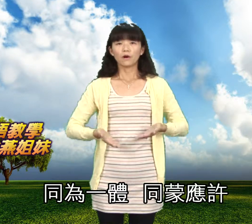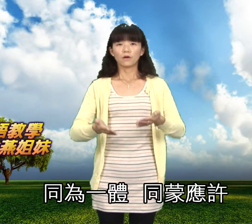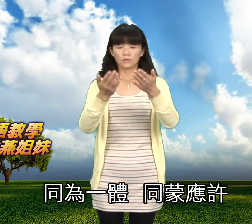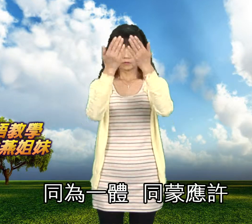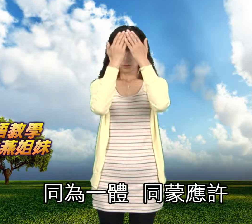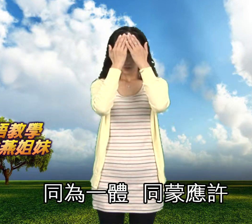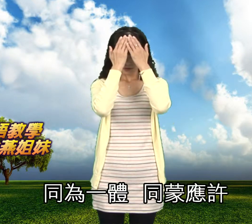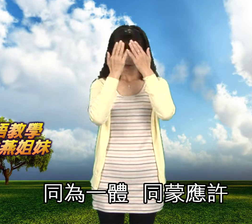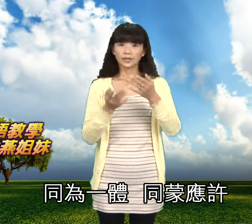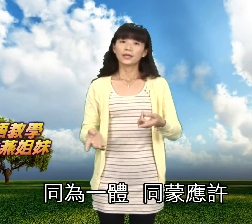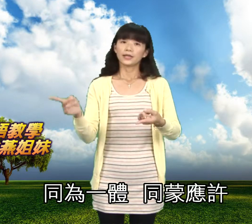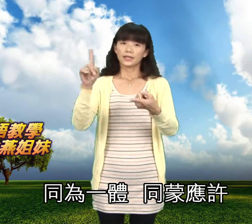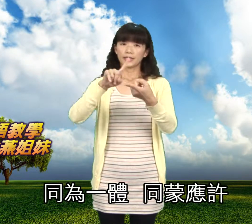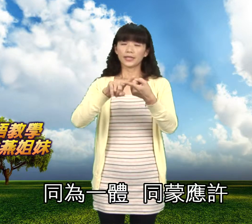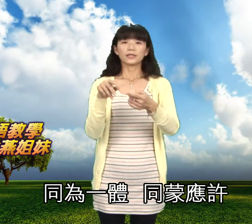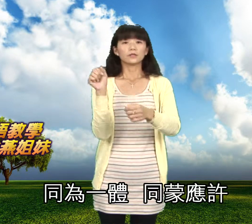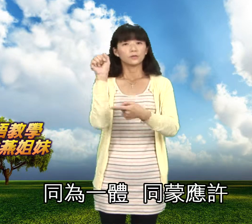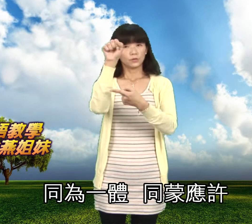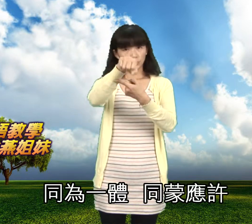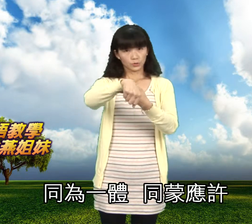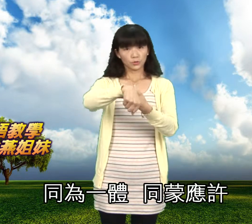蒙应许。